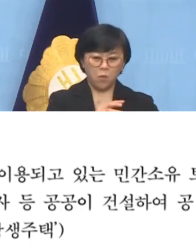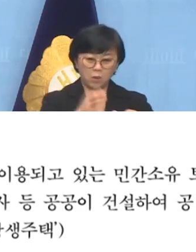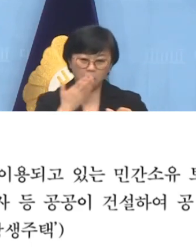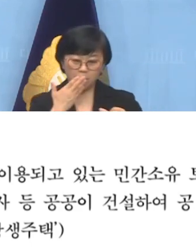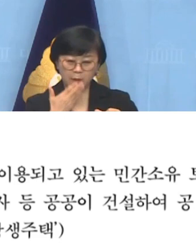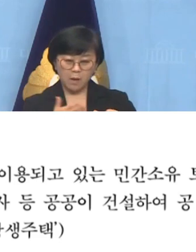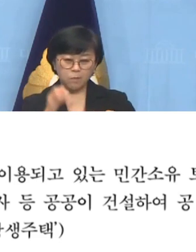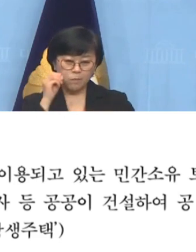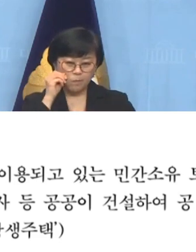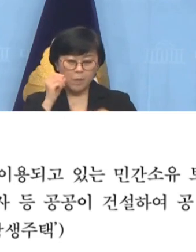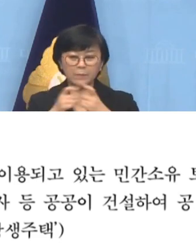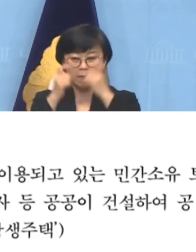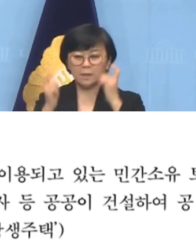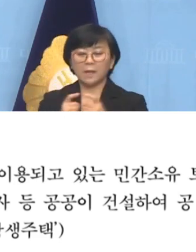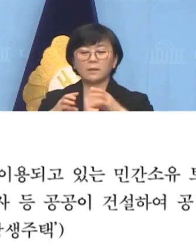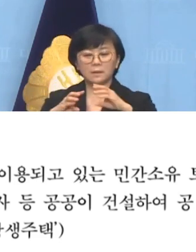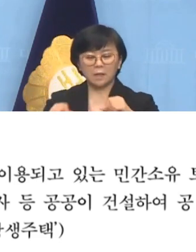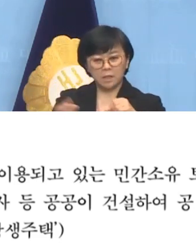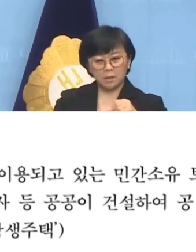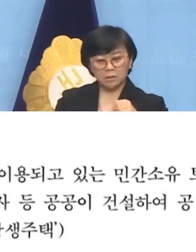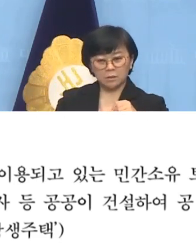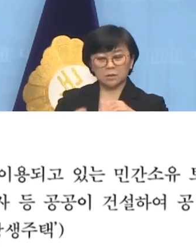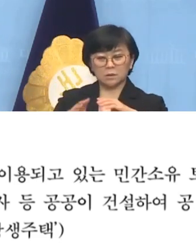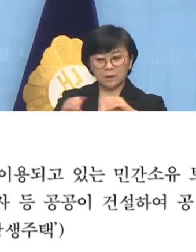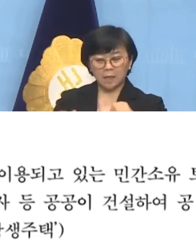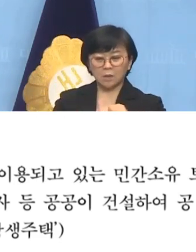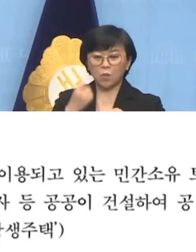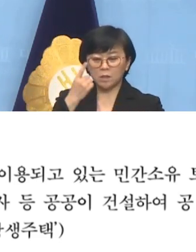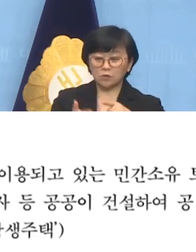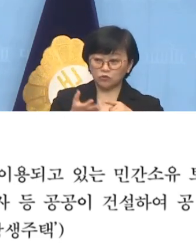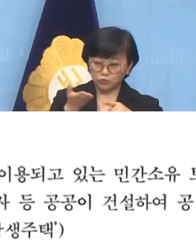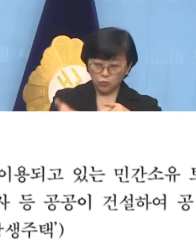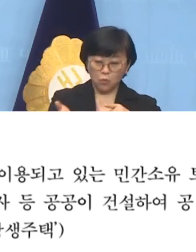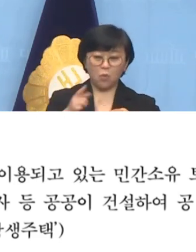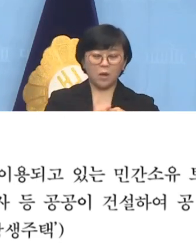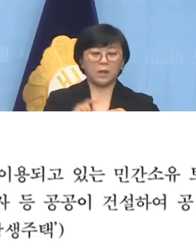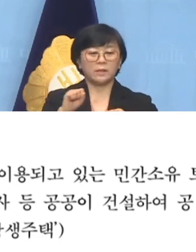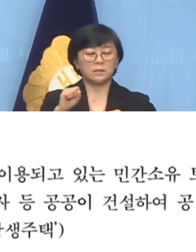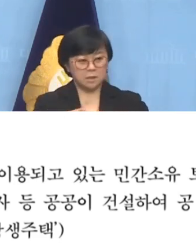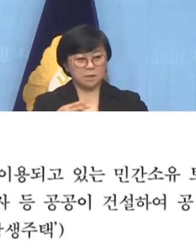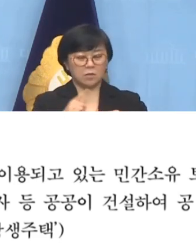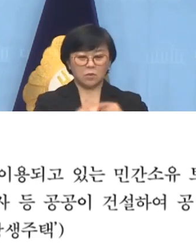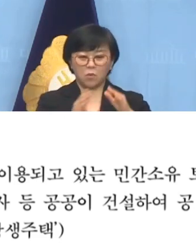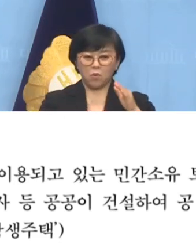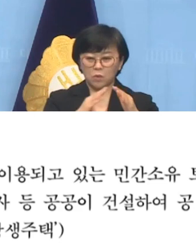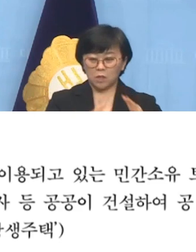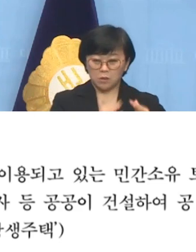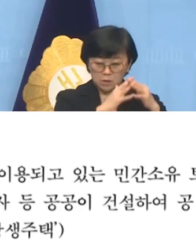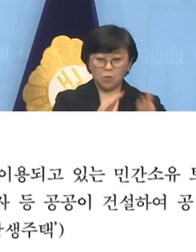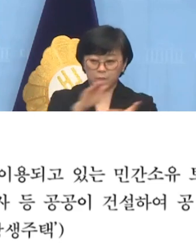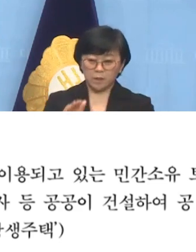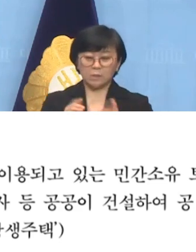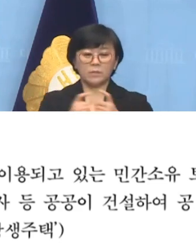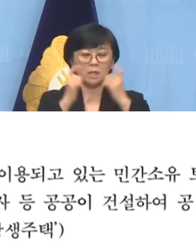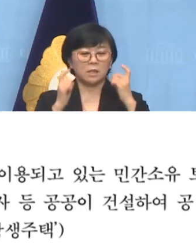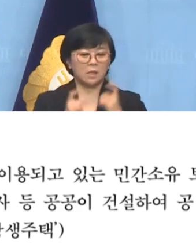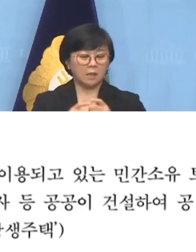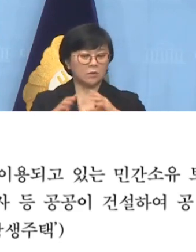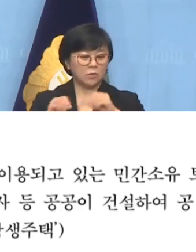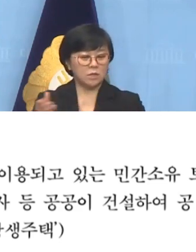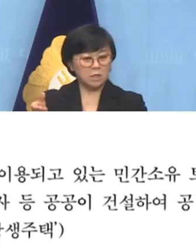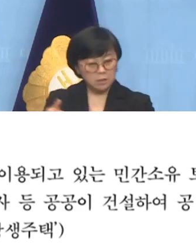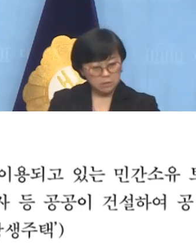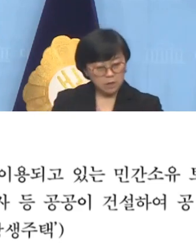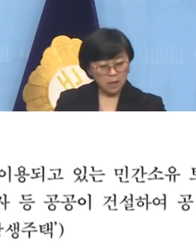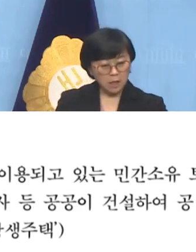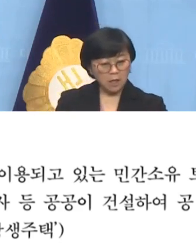제대로 되고 있지 않은 민간 소유 토지를 임차해서 토지 임대료를 지불하고 주택은 SH공사 등 공공이 건설해서 공급하는 민간 토지